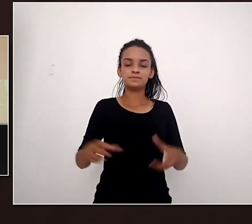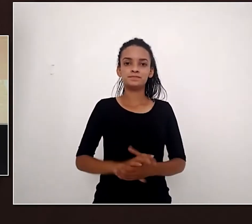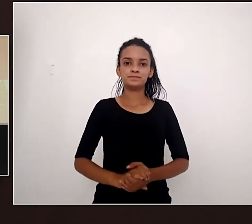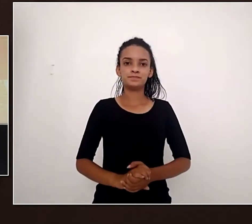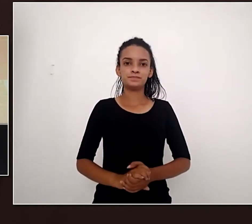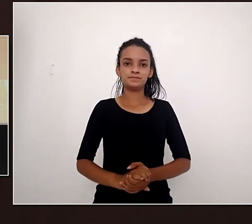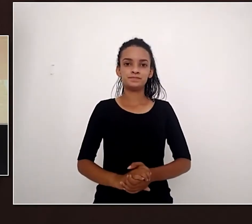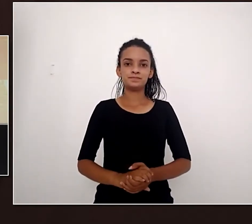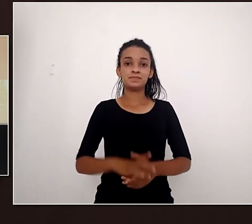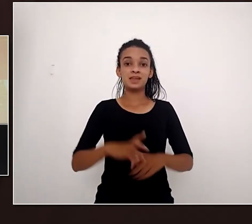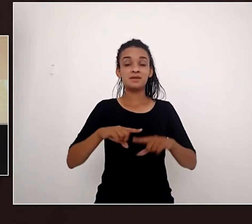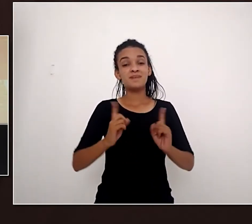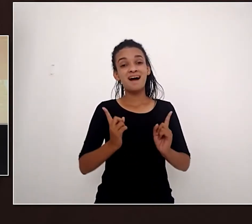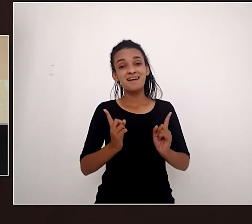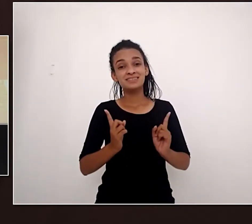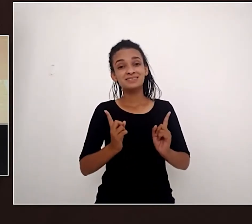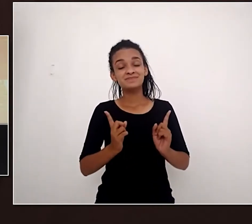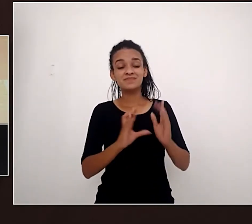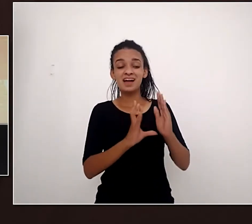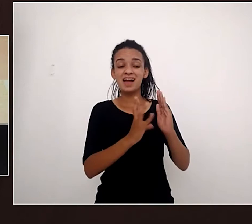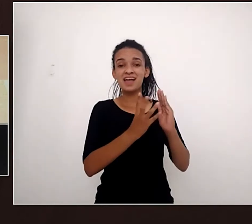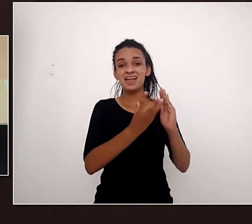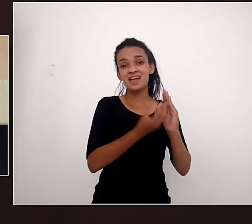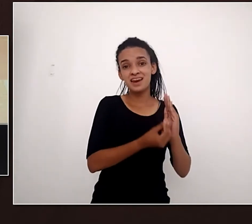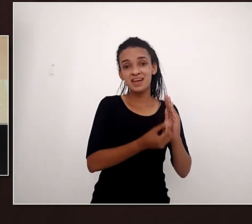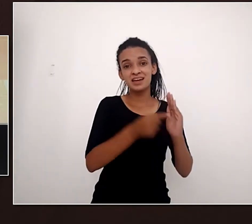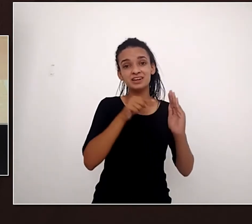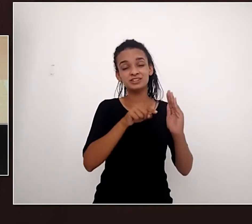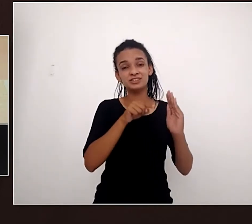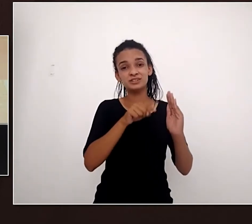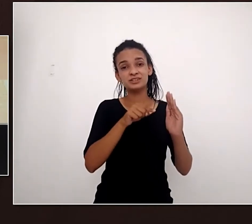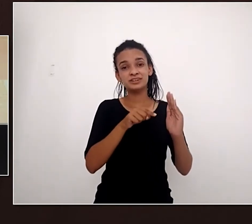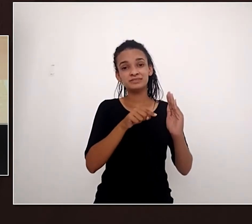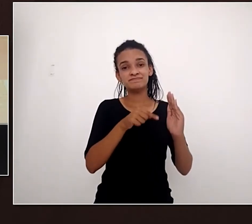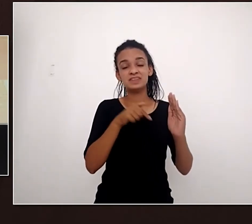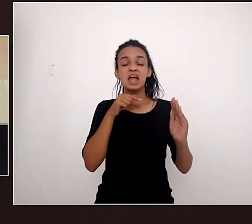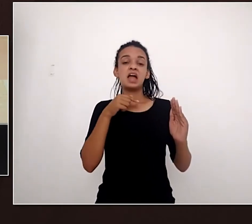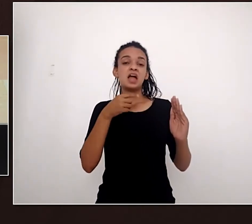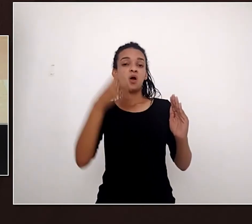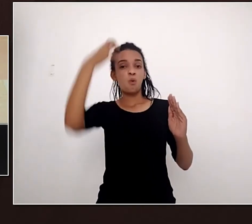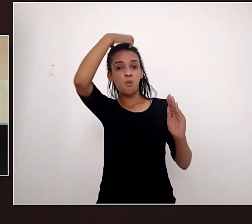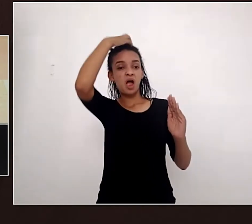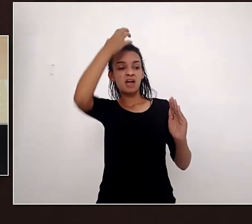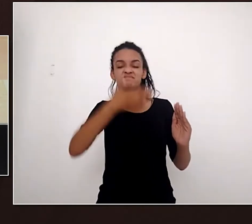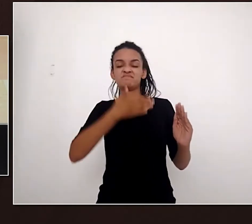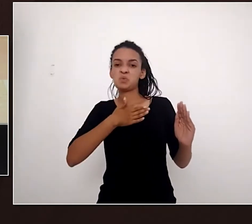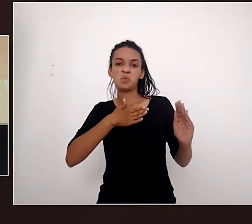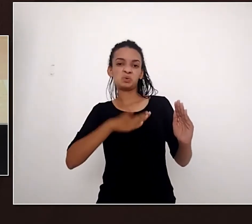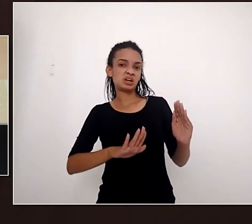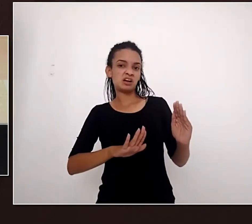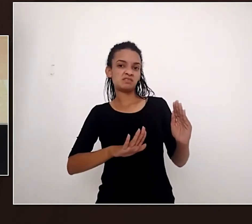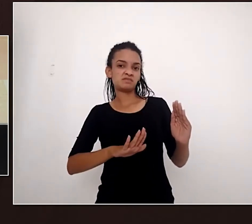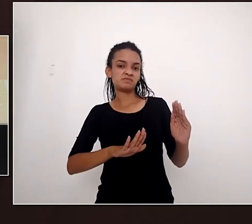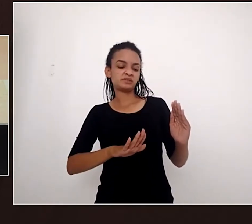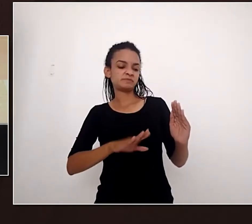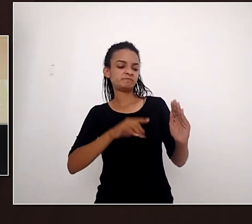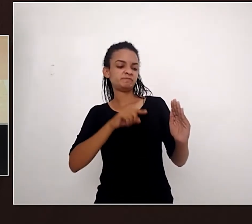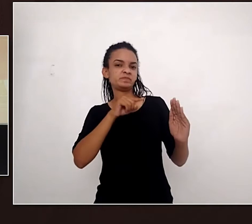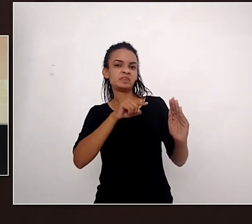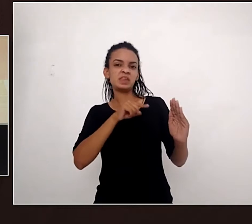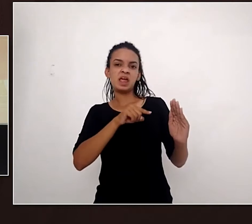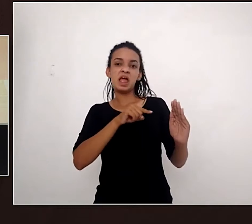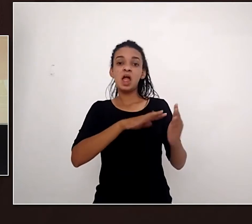igreja. Porque quanto à igreja, ele já não era favorável, pois ele tinha preconceito contra o cristianismo